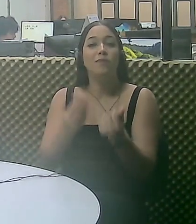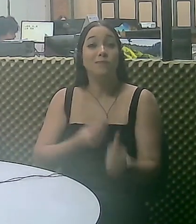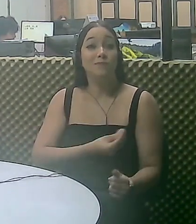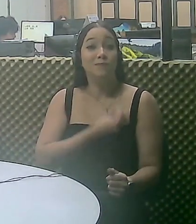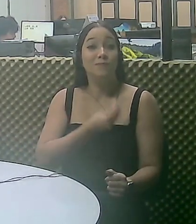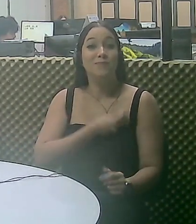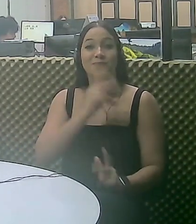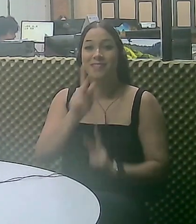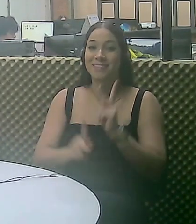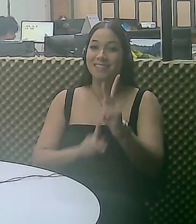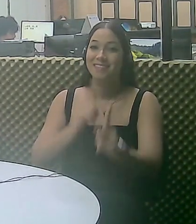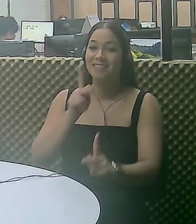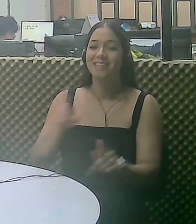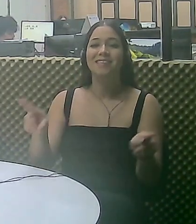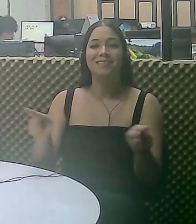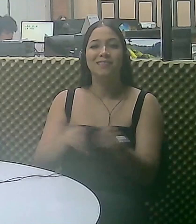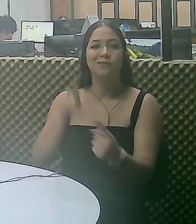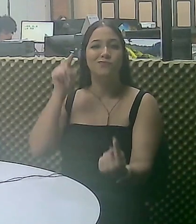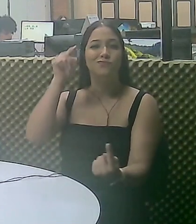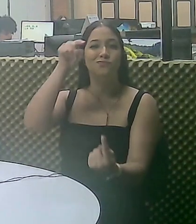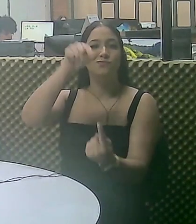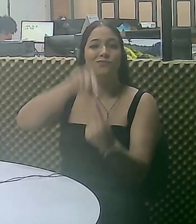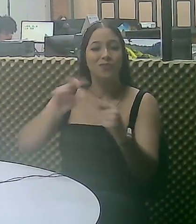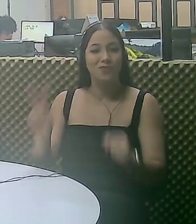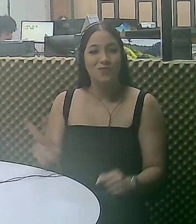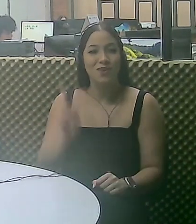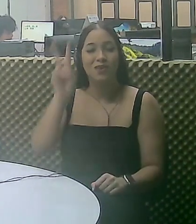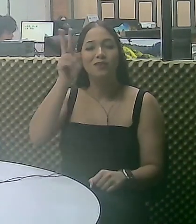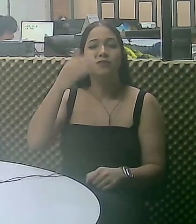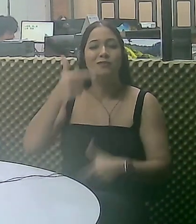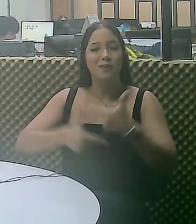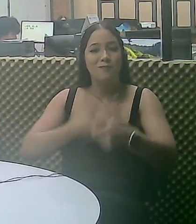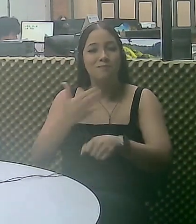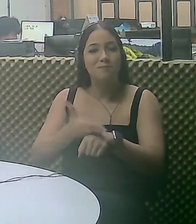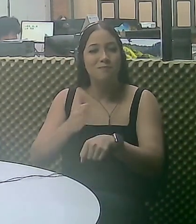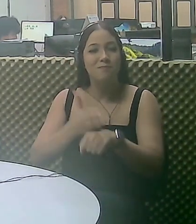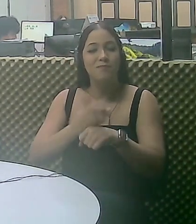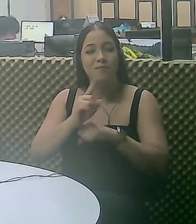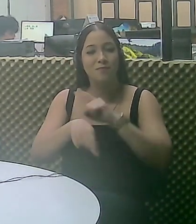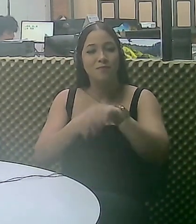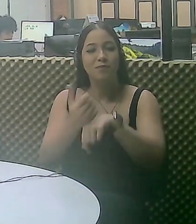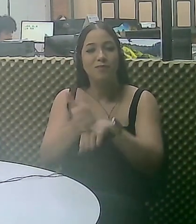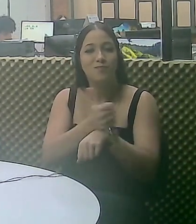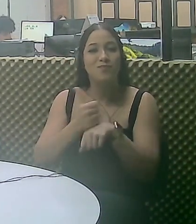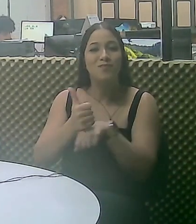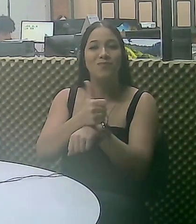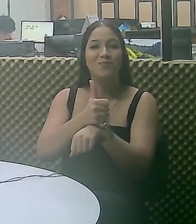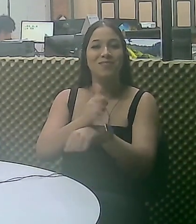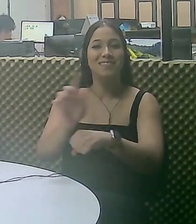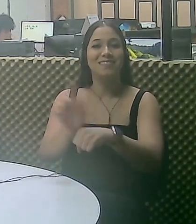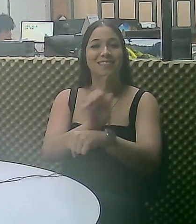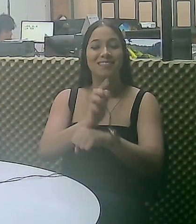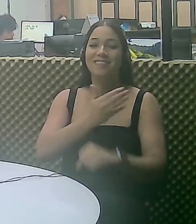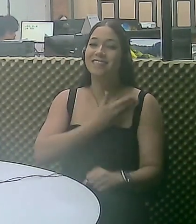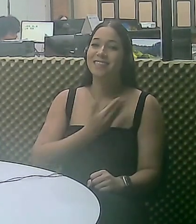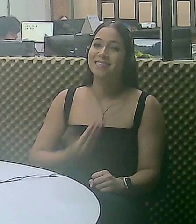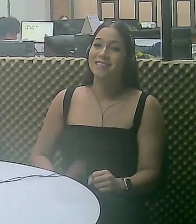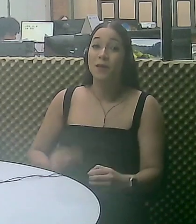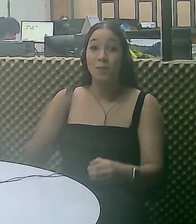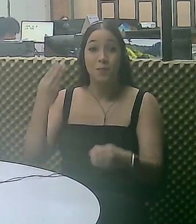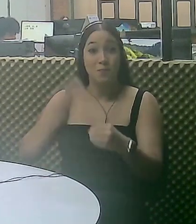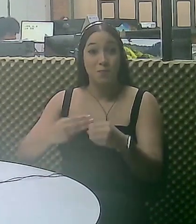da população. Também visa valorizar boas práticas e iniciativas pioneiras de gestão pública